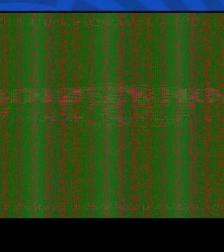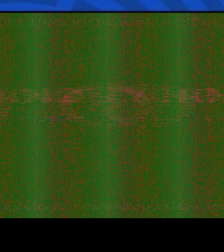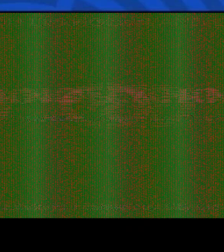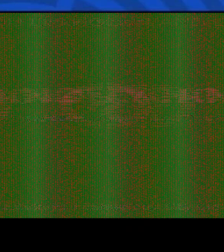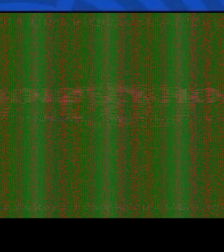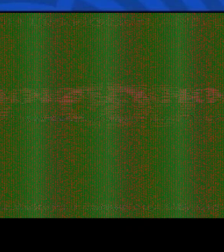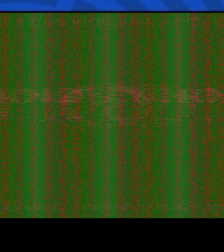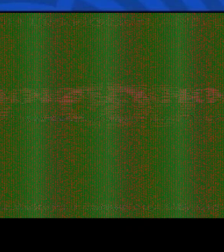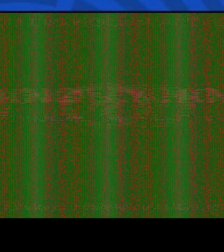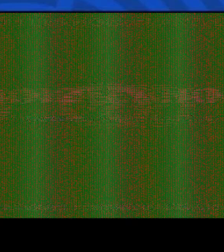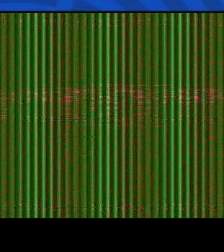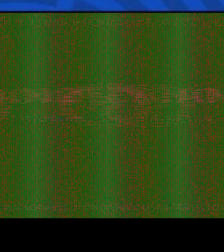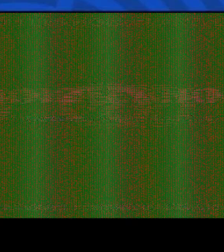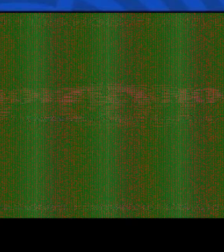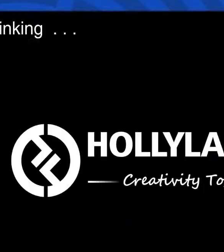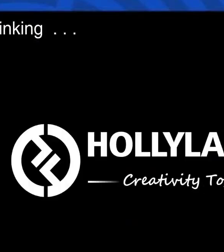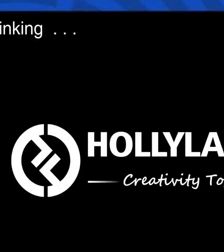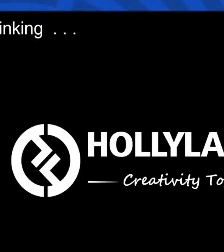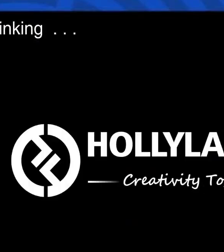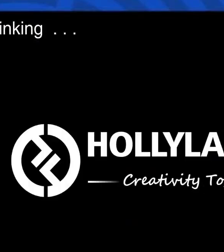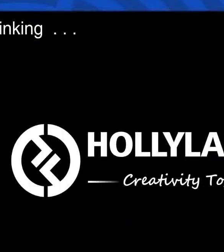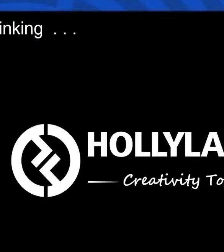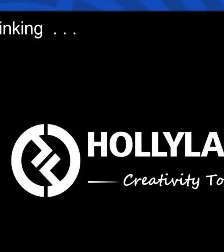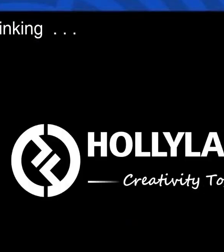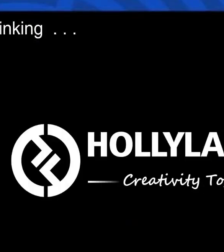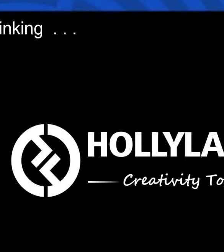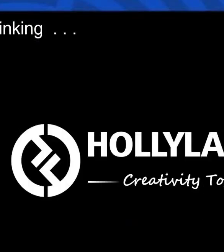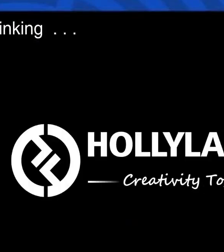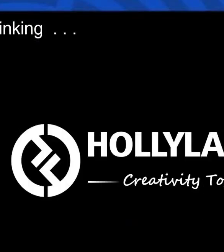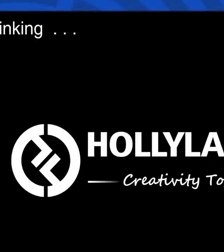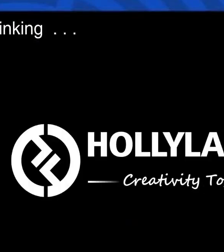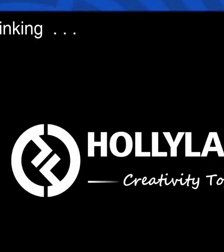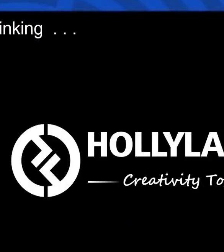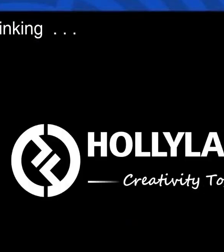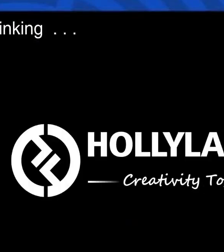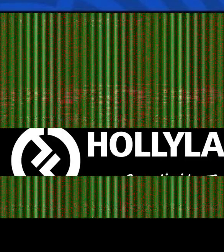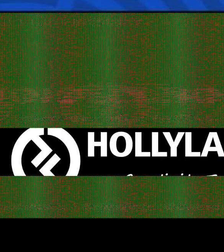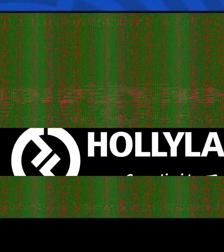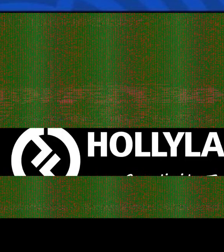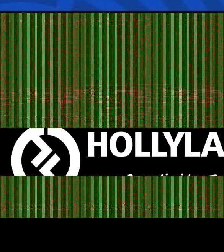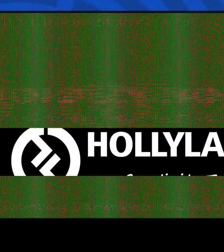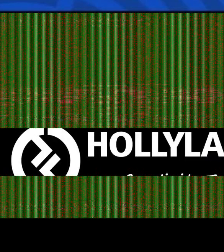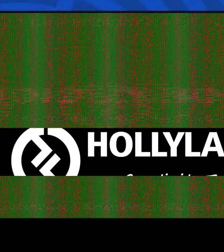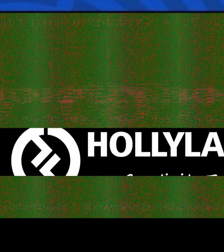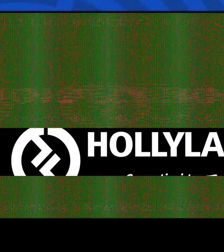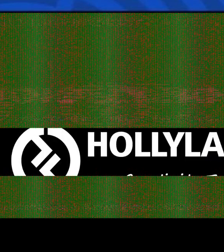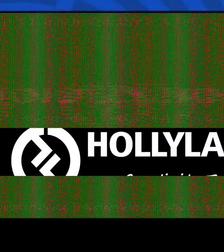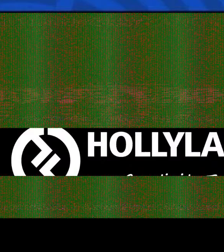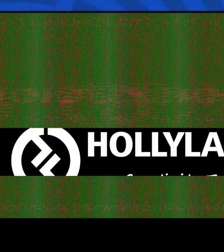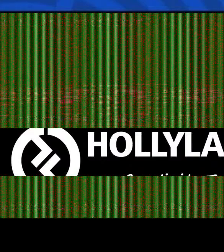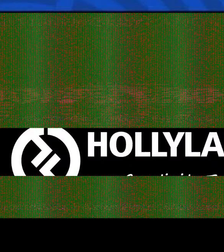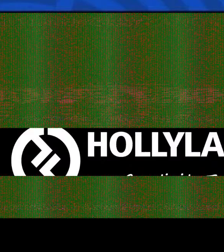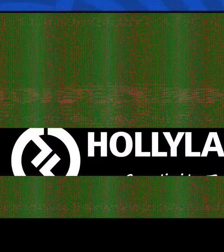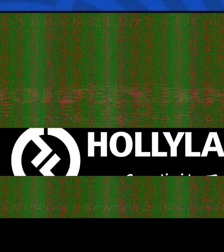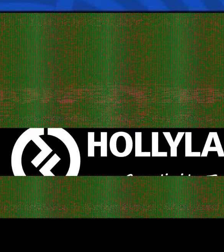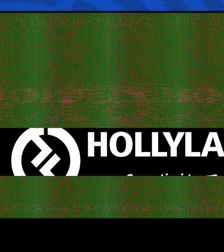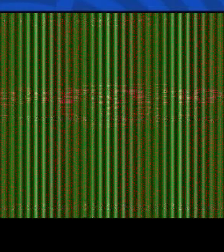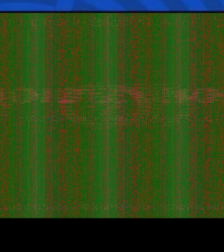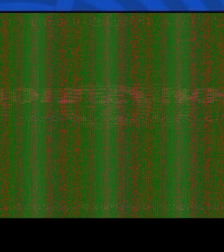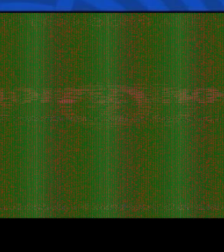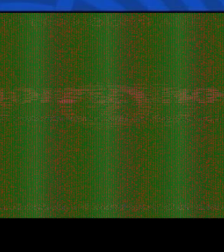templo. Bota o outro slide, por gentileza. Só para você ter uma ideia, são 180 metros quadrados de